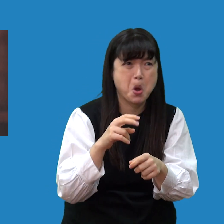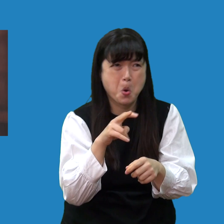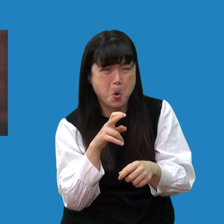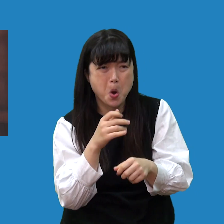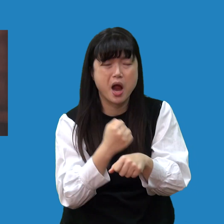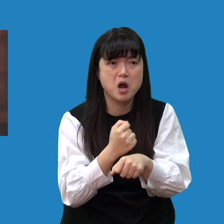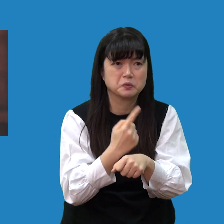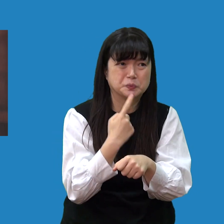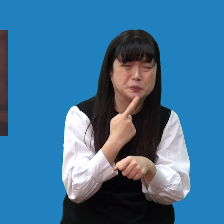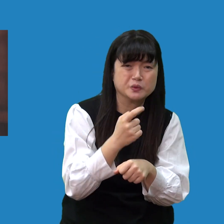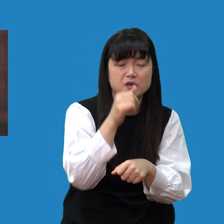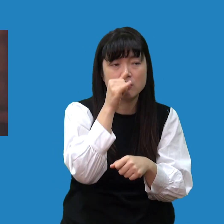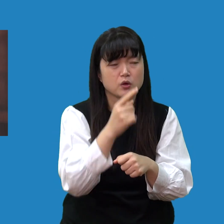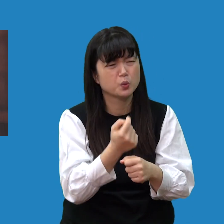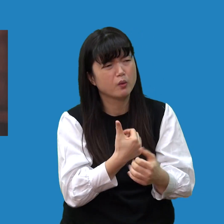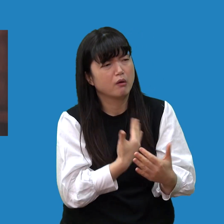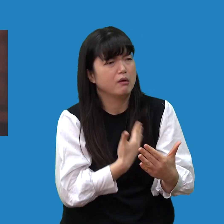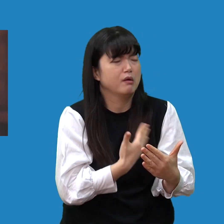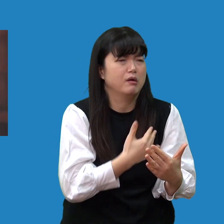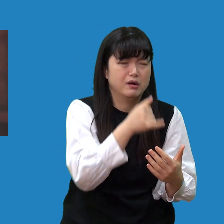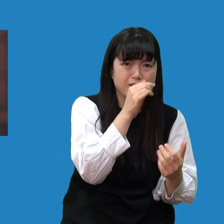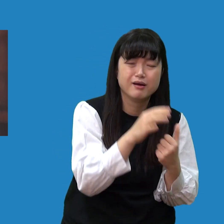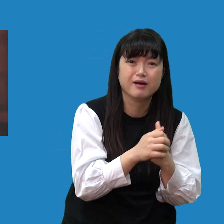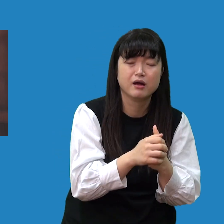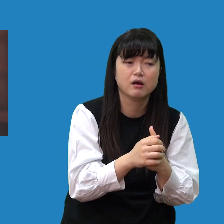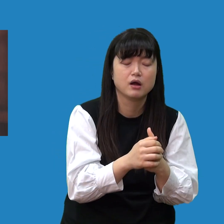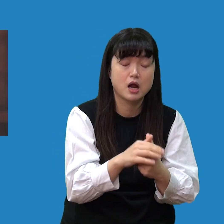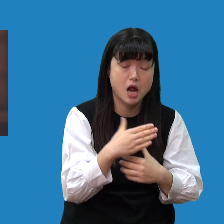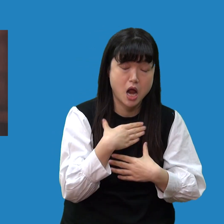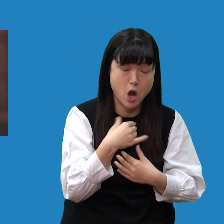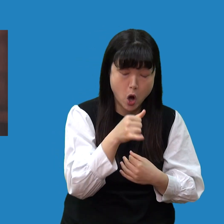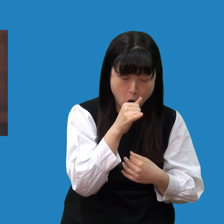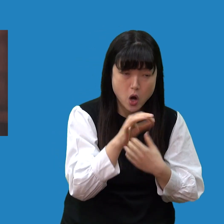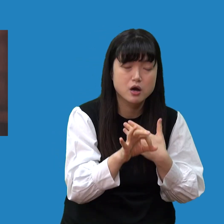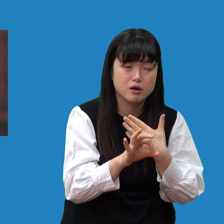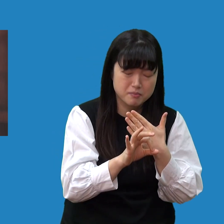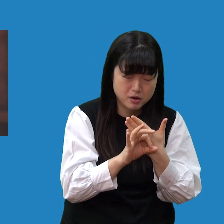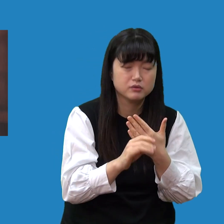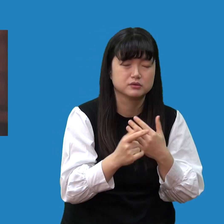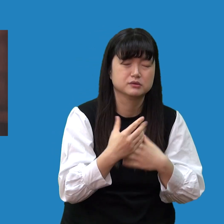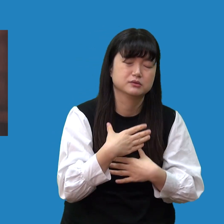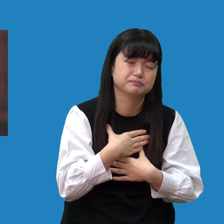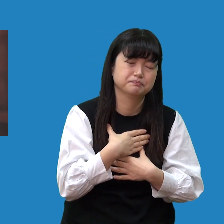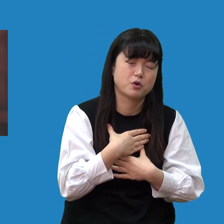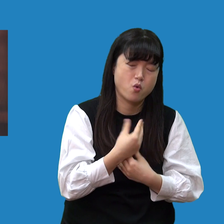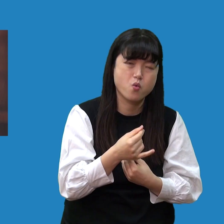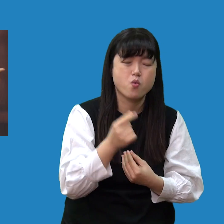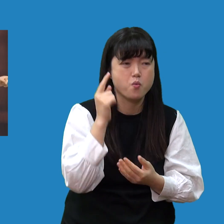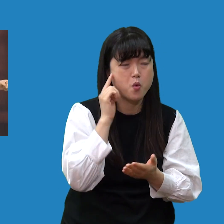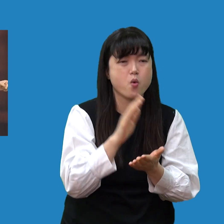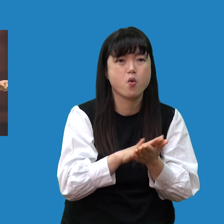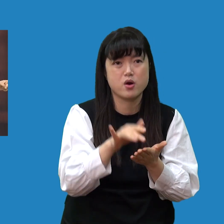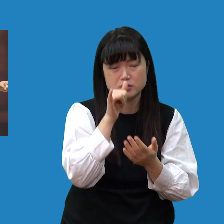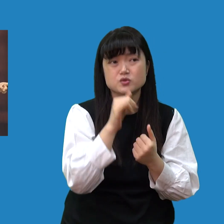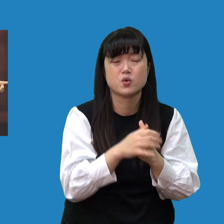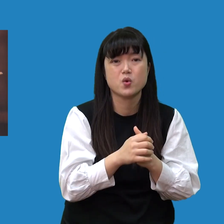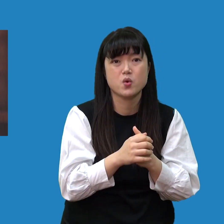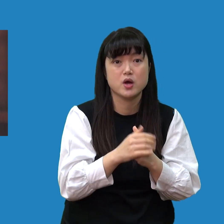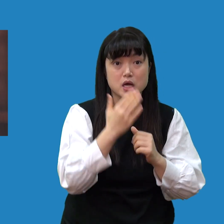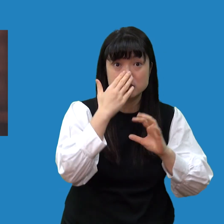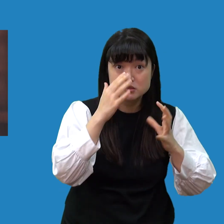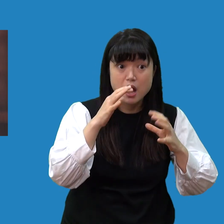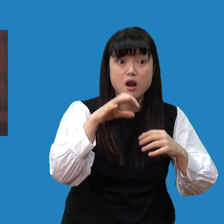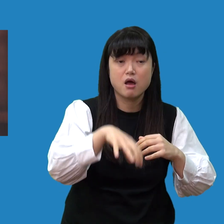왠지 불안하잖아요. 네. 안전이 담보될 때 평화가 있습니다. 지금도 이스라엘